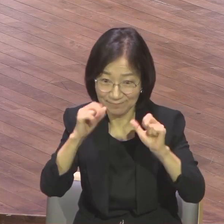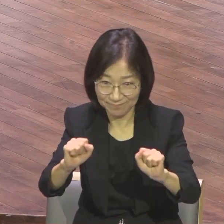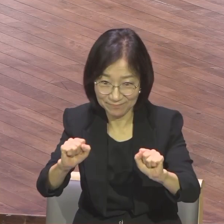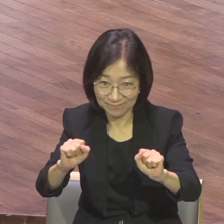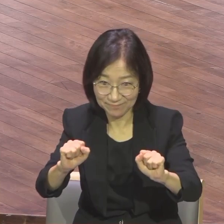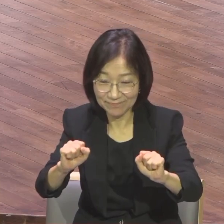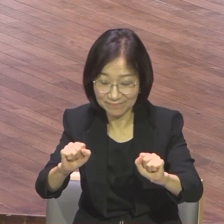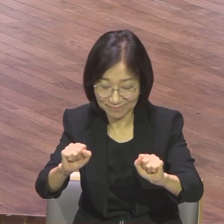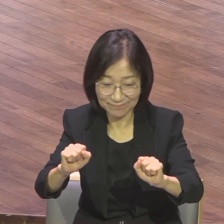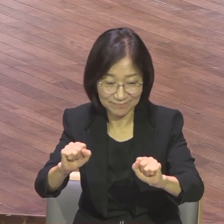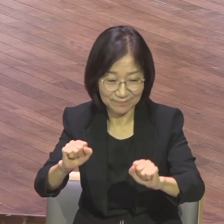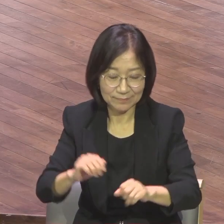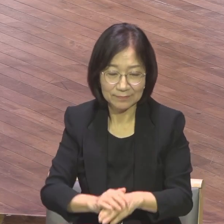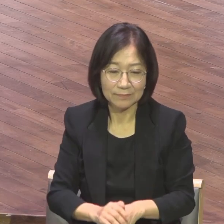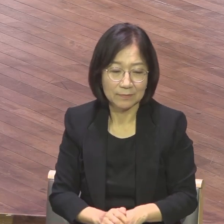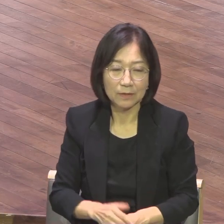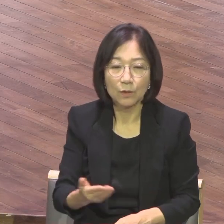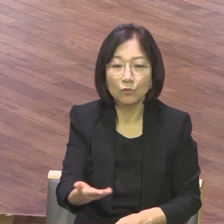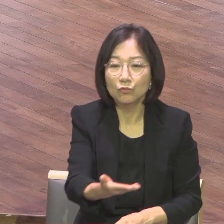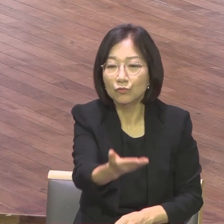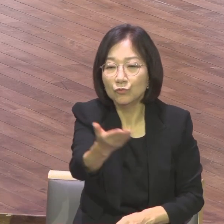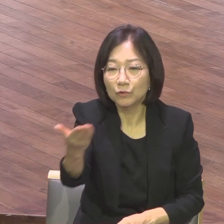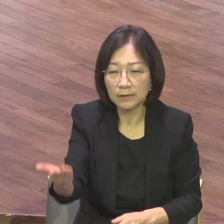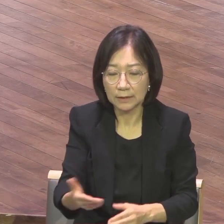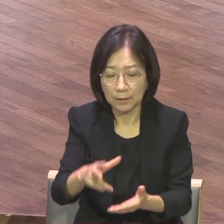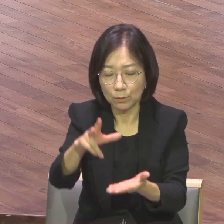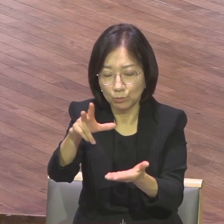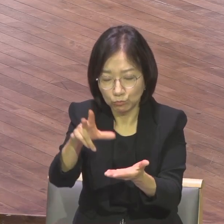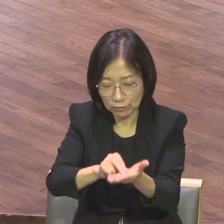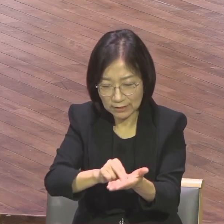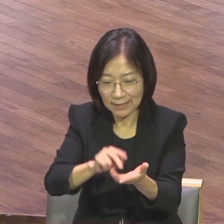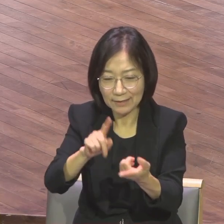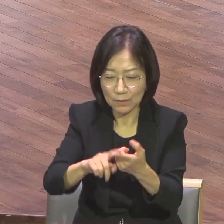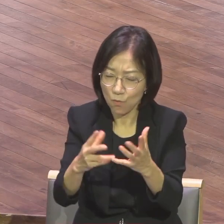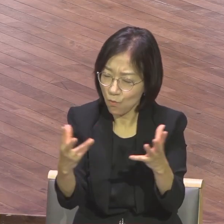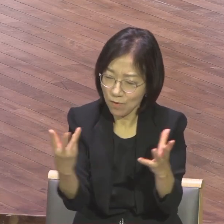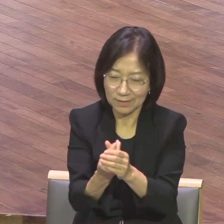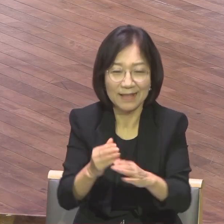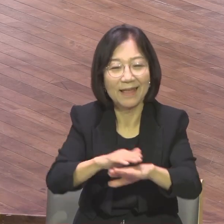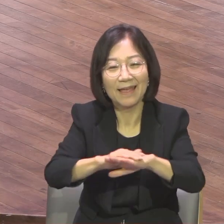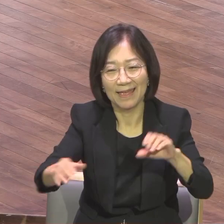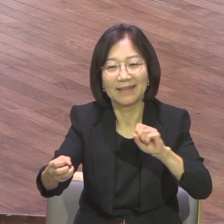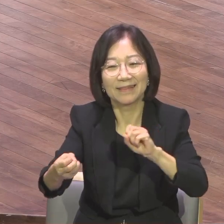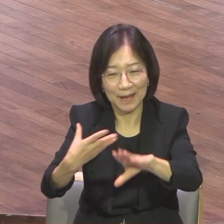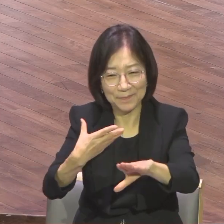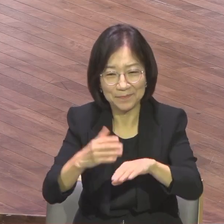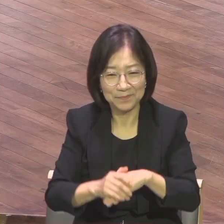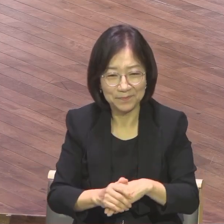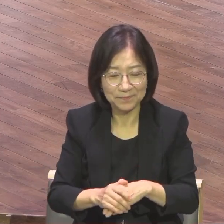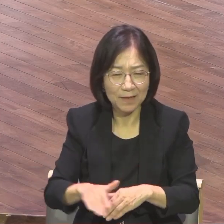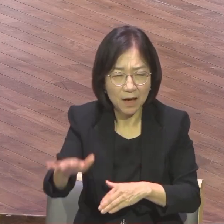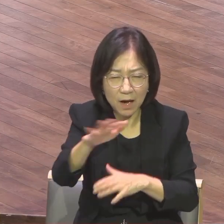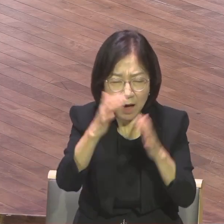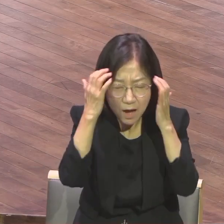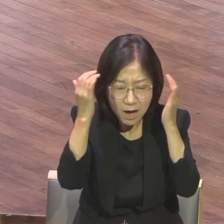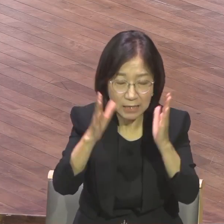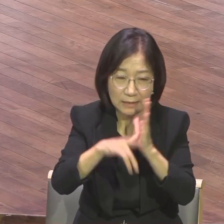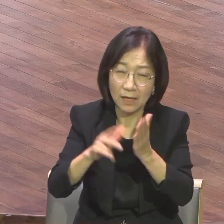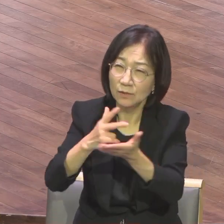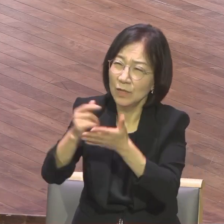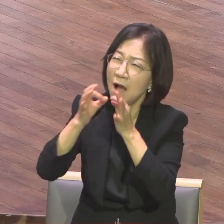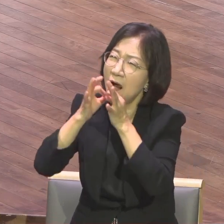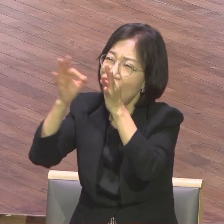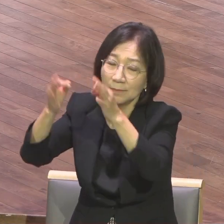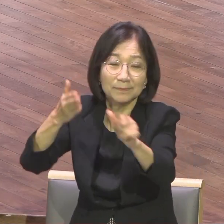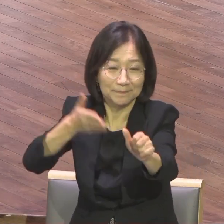인간이 가진 모든 문제에 완벽한 해답이 되신다. 환난 날에 나를 부르라 주여. 아멘.